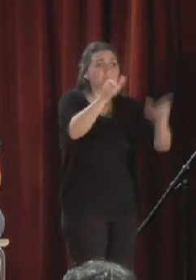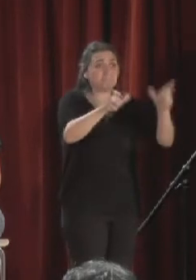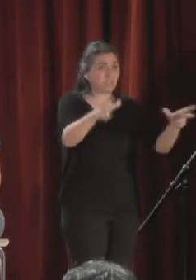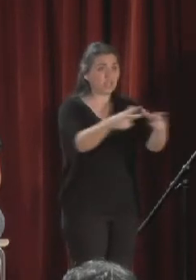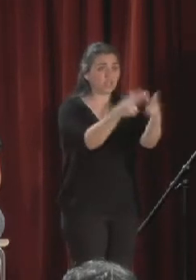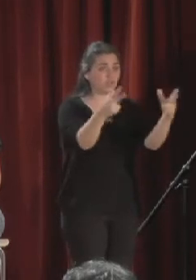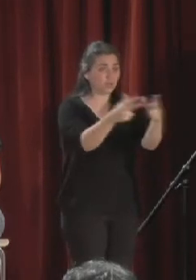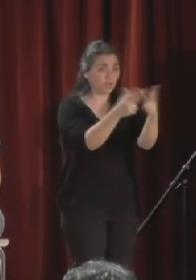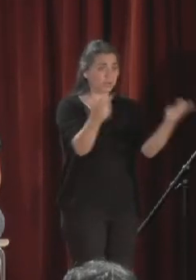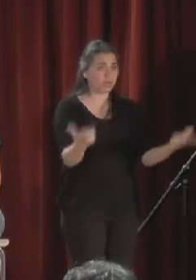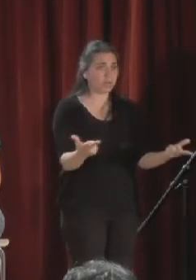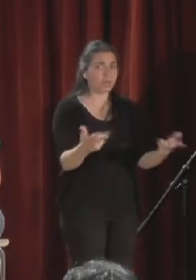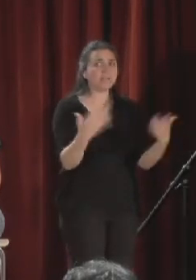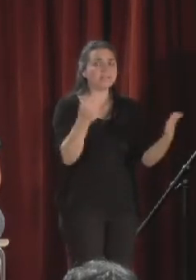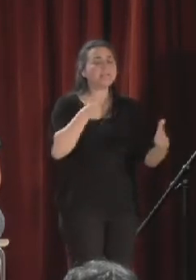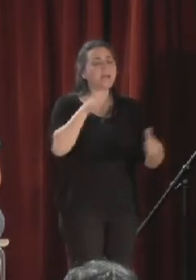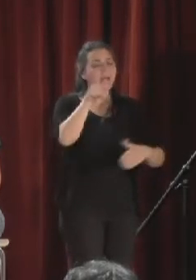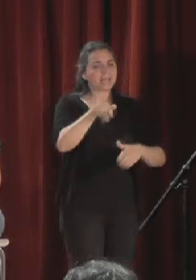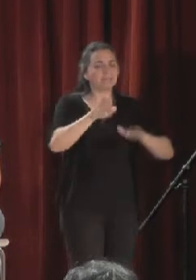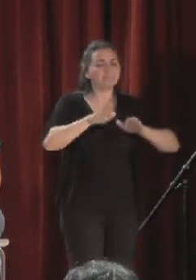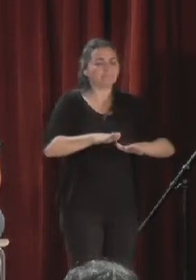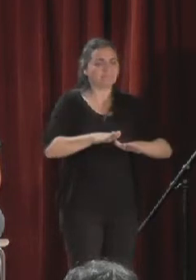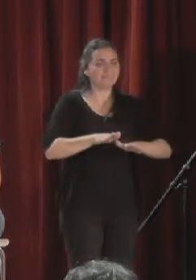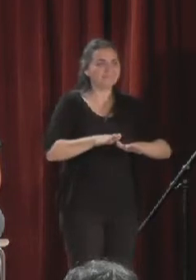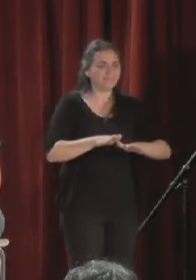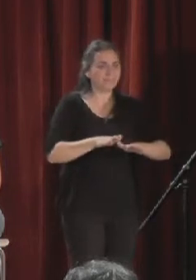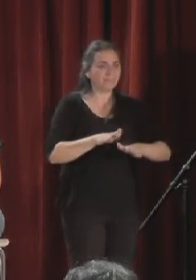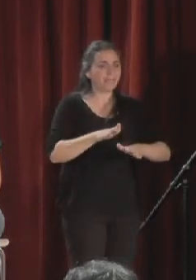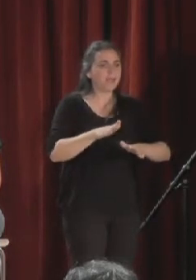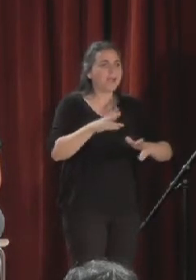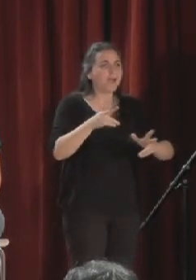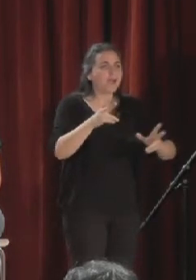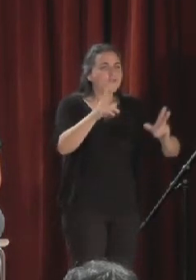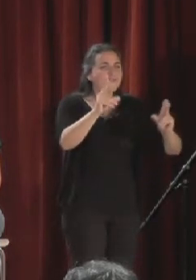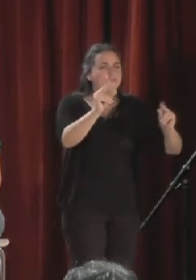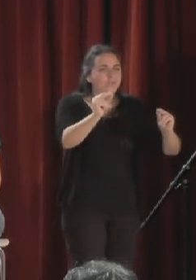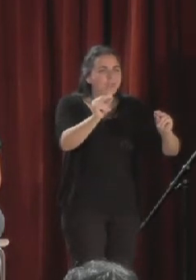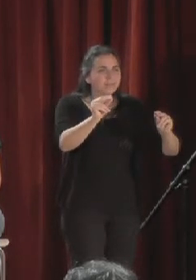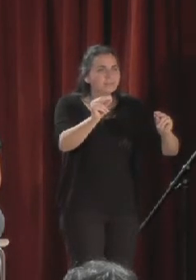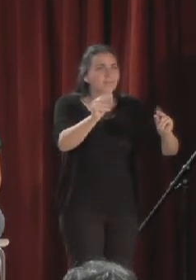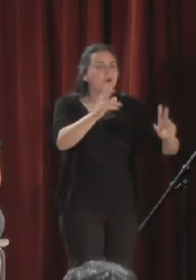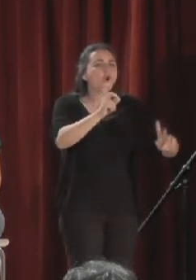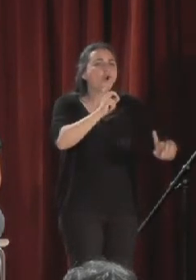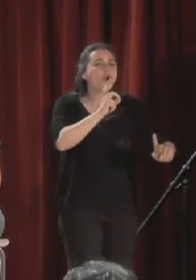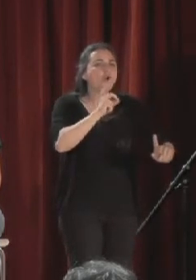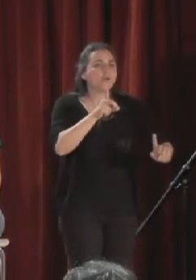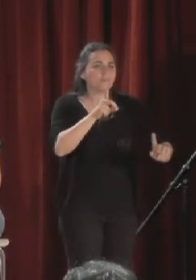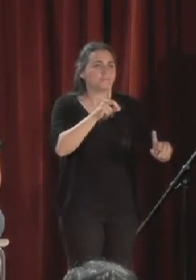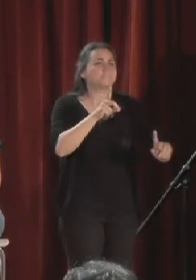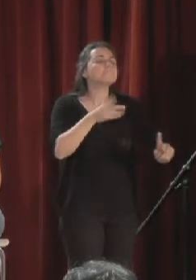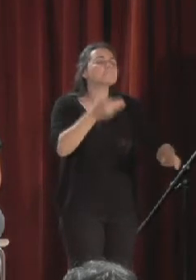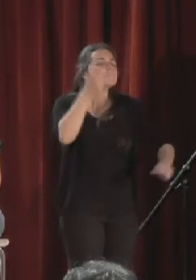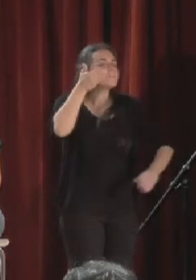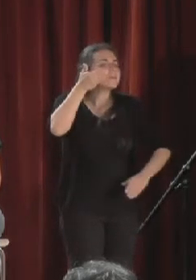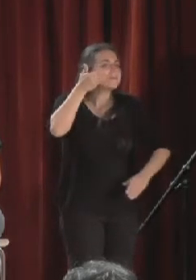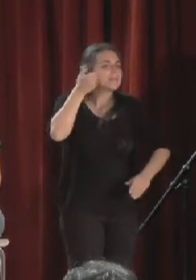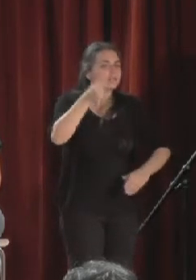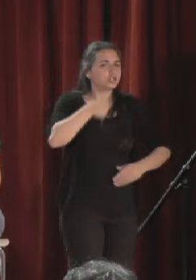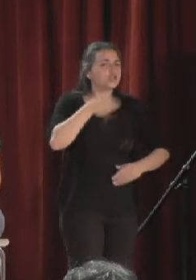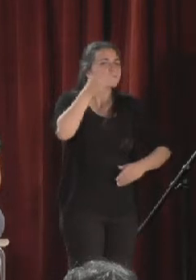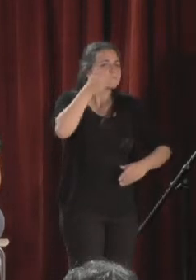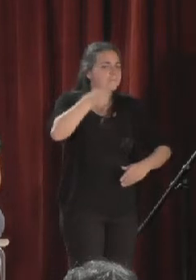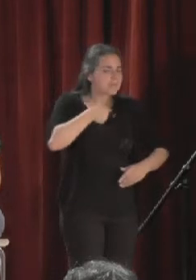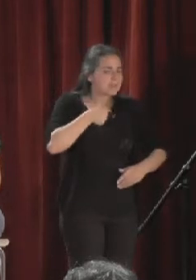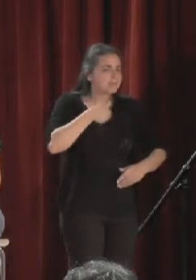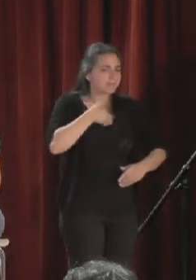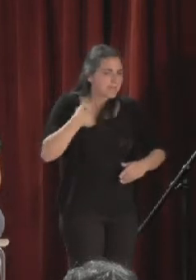E nesto voume parar. Queremos rematar cos privilexios da clase política. Vouno repetir.